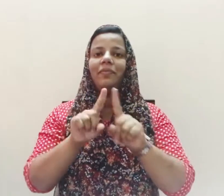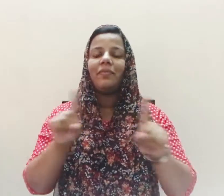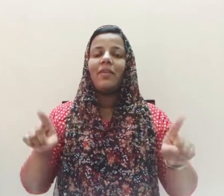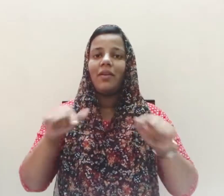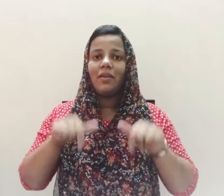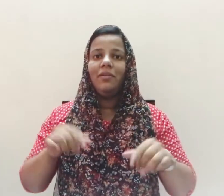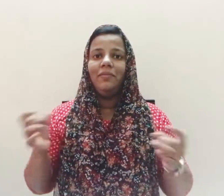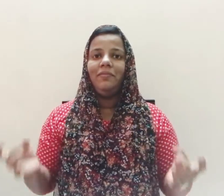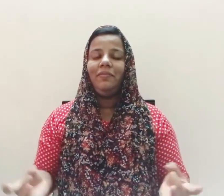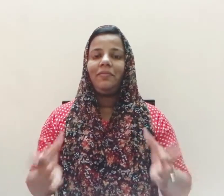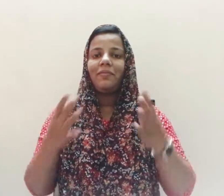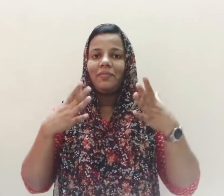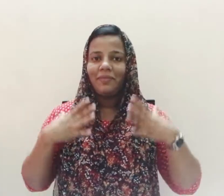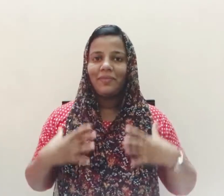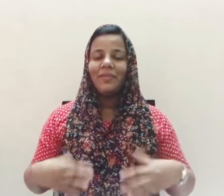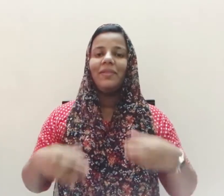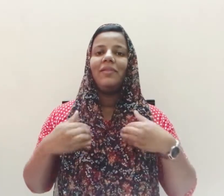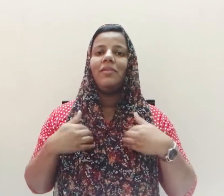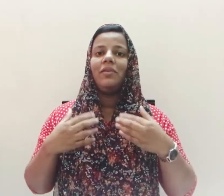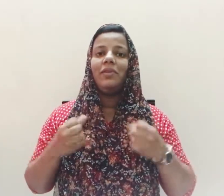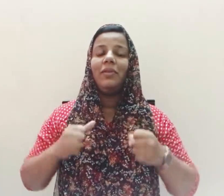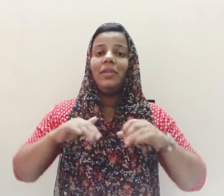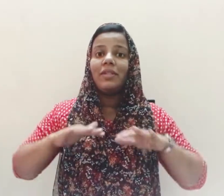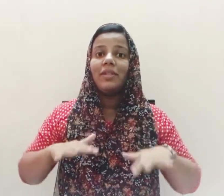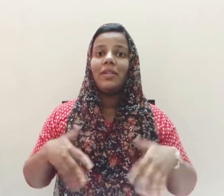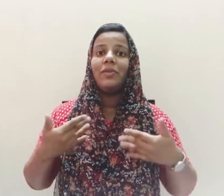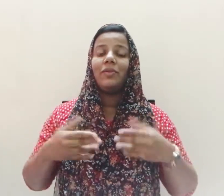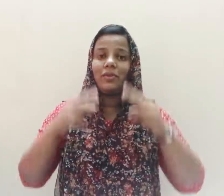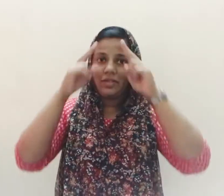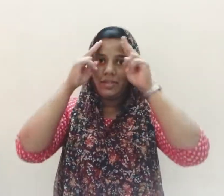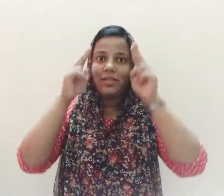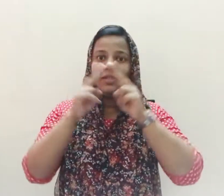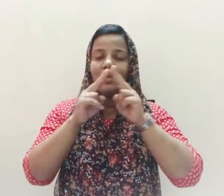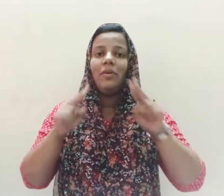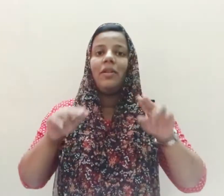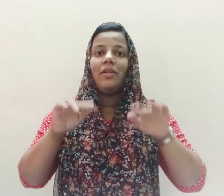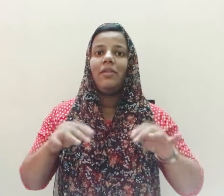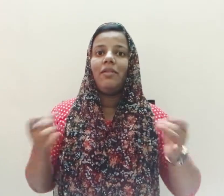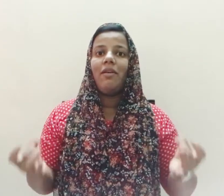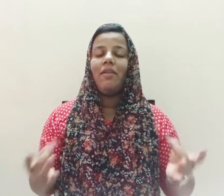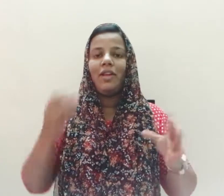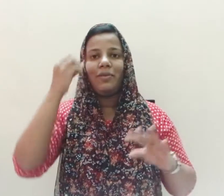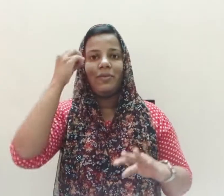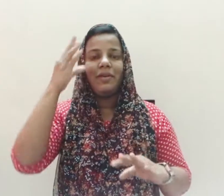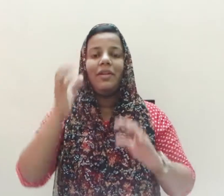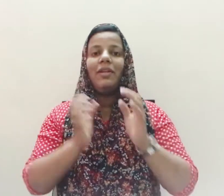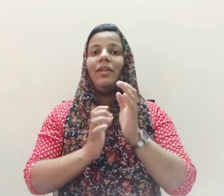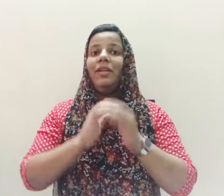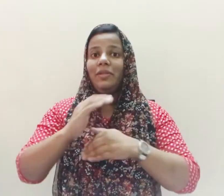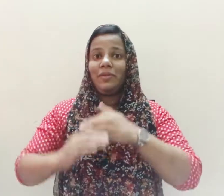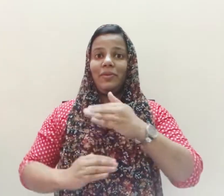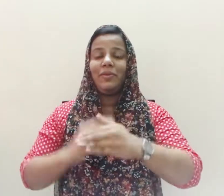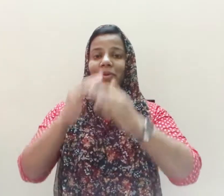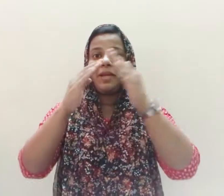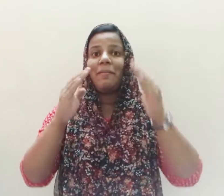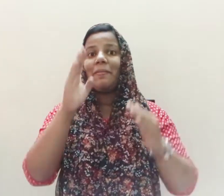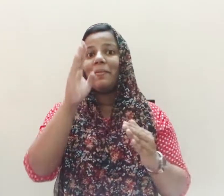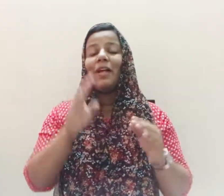സ്തോത്രം. ഈ പ്രഭാതത്തിൽ ആരോഗ്യത്തോടെ, സൗഖ്യത്തോടെ, സന്തോഷത്തോടെ, സമാധാനത്തോടെ ഉണരുവാൻ നമ്മുടെ സ്വർഗീയ അപ്പ നമുക്ക് ഒരുക്കി തന്നിരിക്കുന്ന